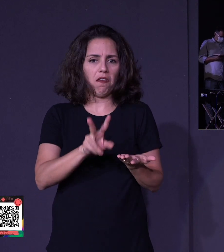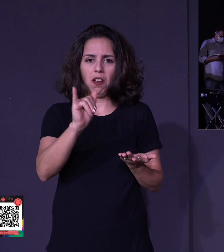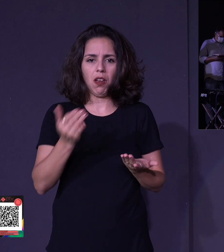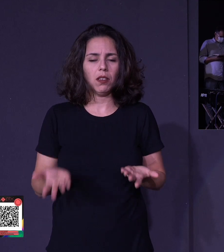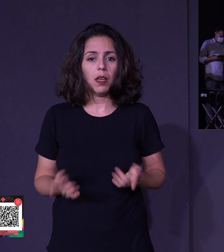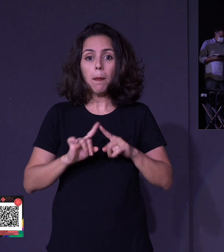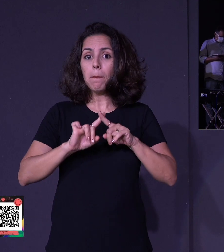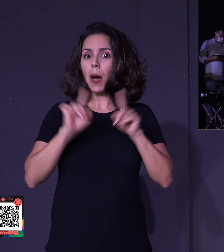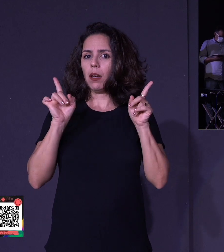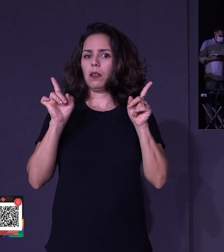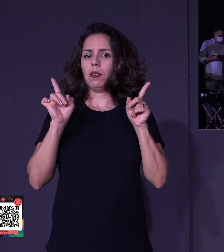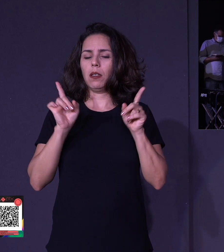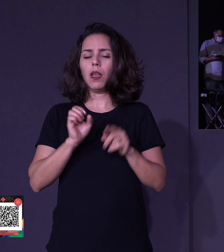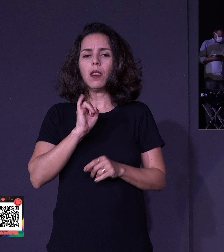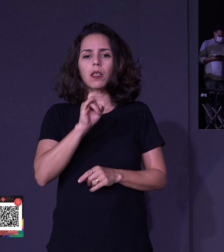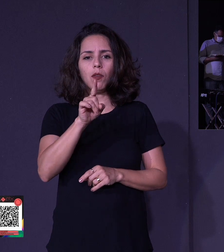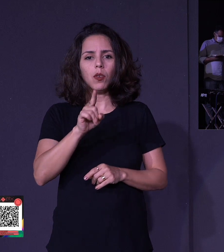ouvir,